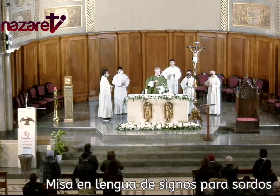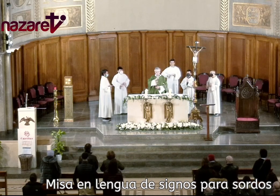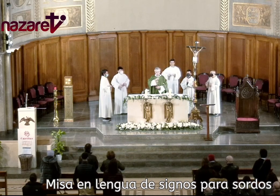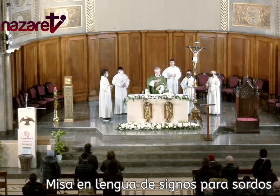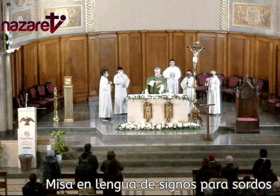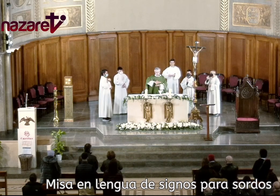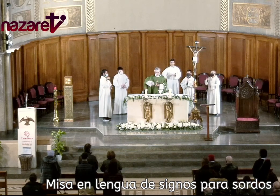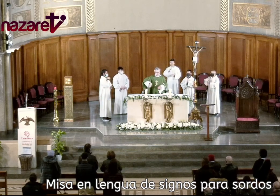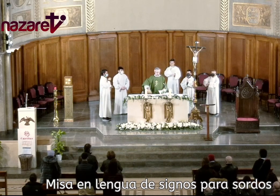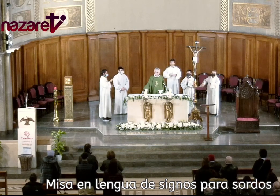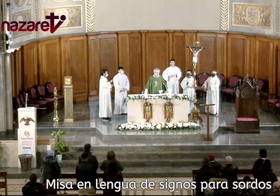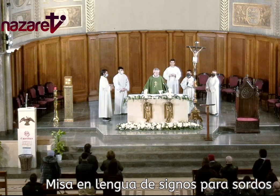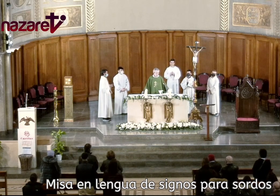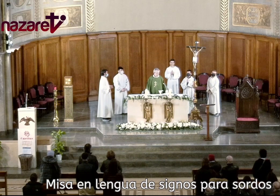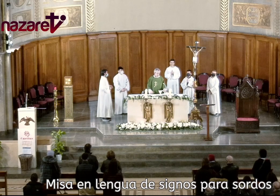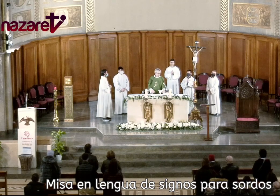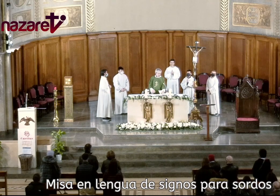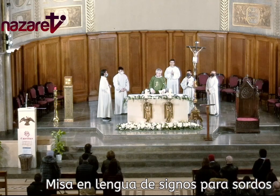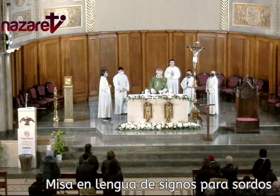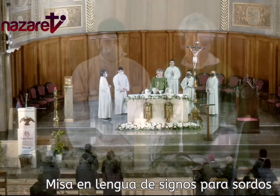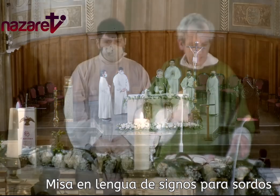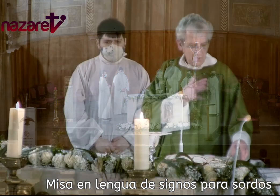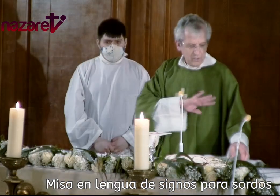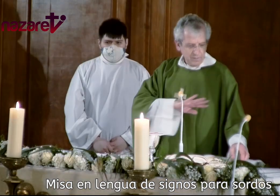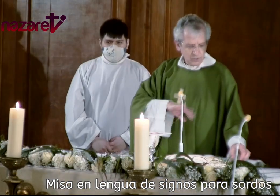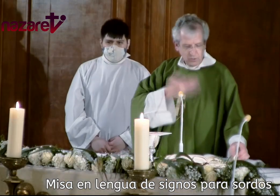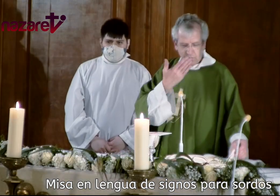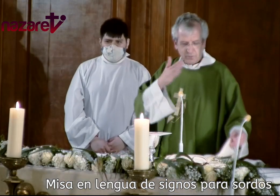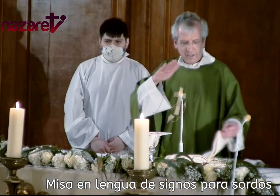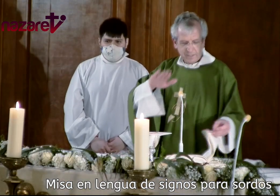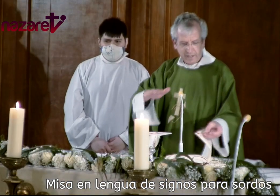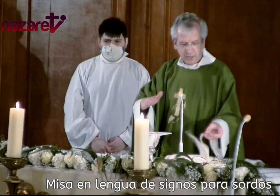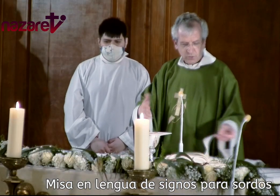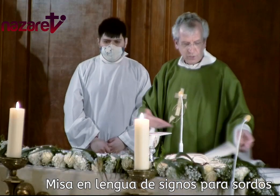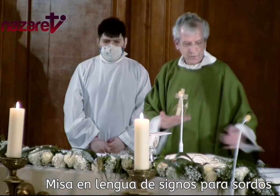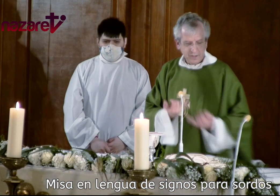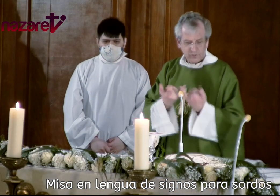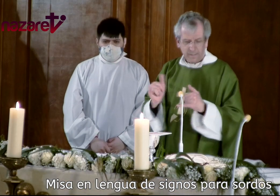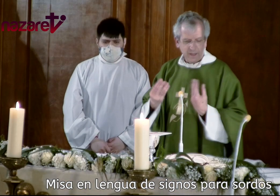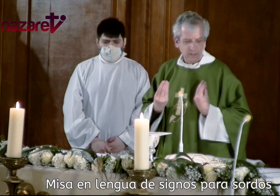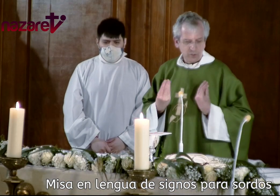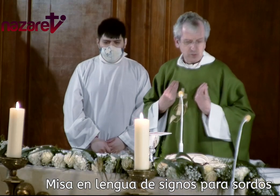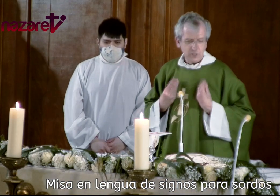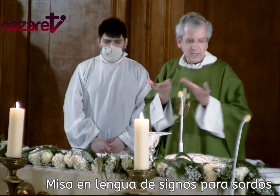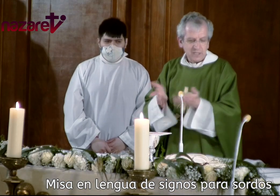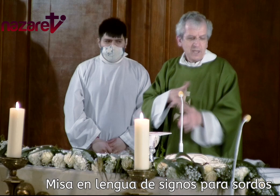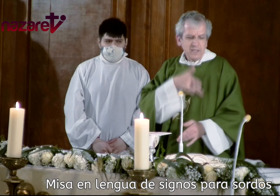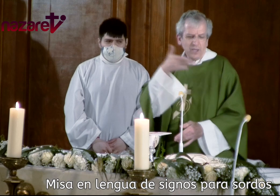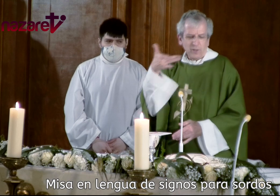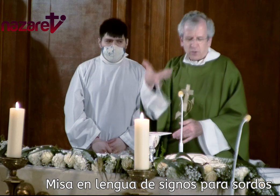y líbranos del mal señor líbranos de todos los males y pecados y concédenos la paz en nuestros días y ayudados